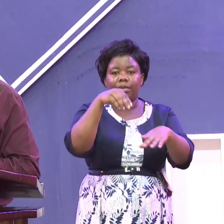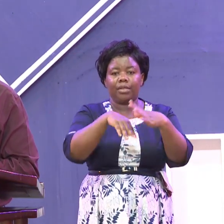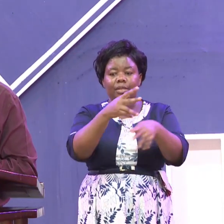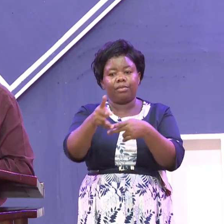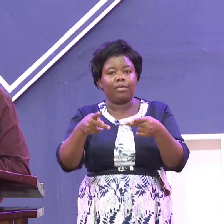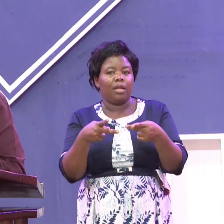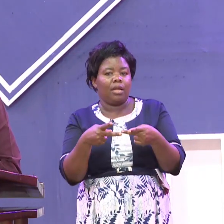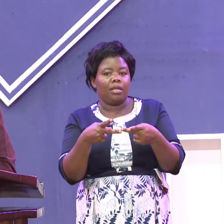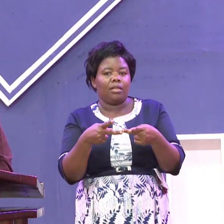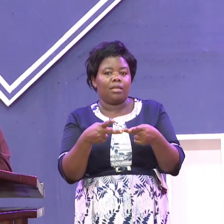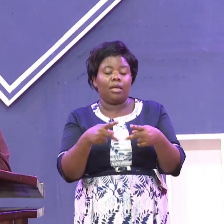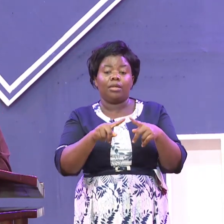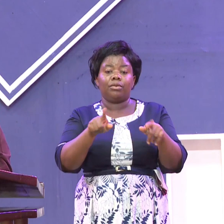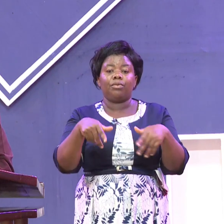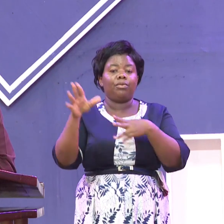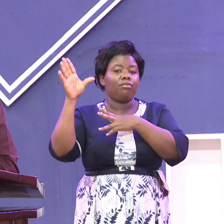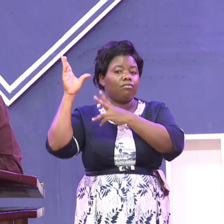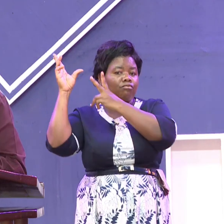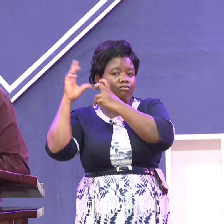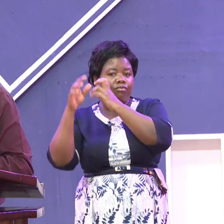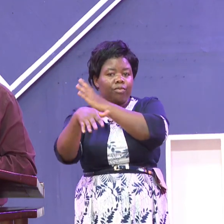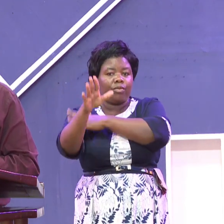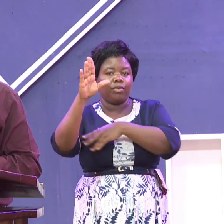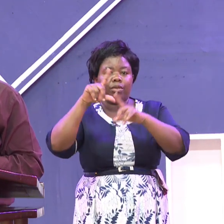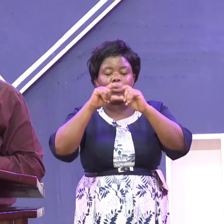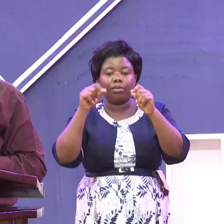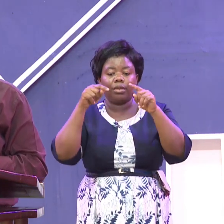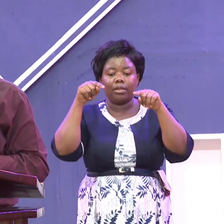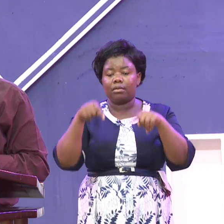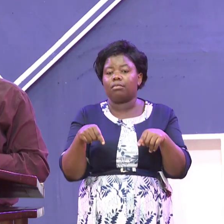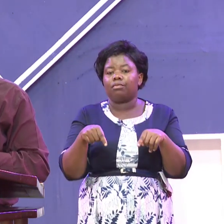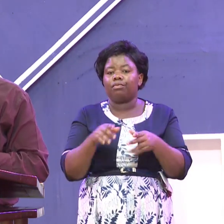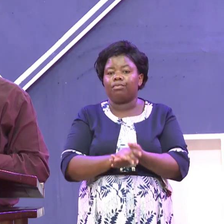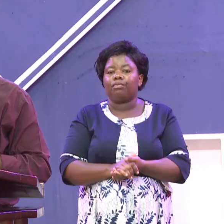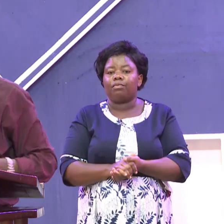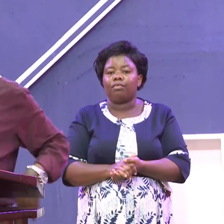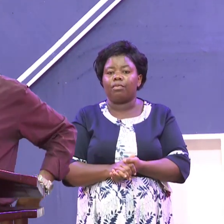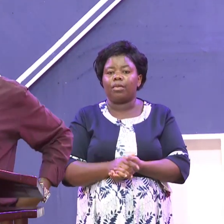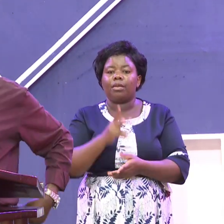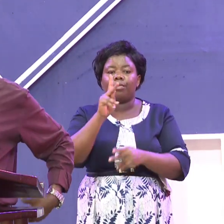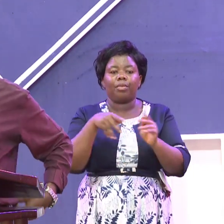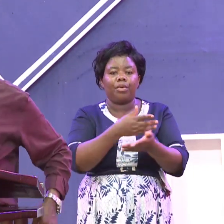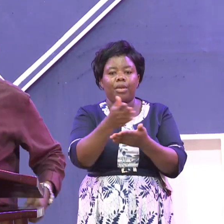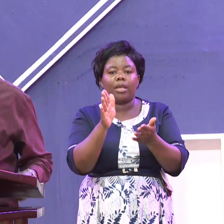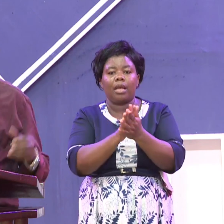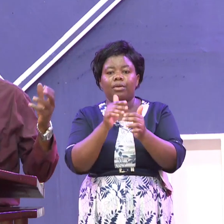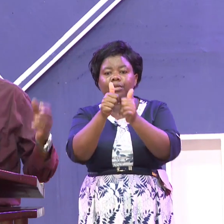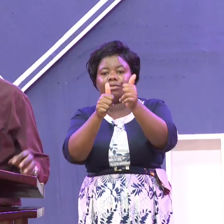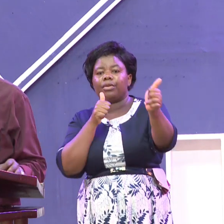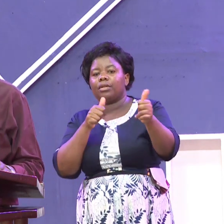era n'okubeera nga tuwulira ekigambo kye mu kiseera kino n'abali ewala nga musobola